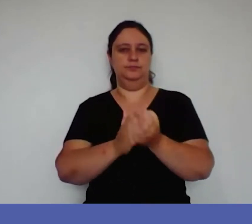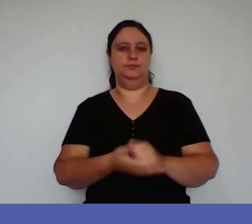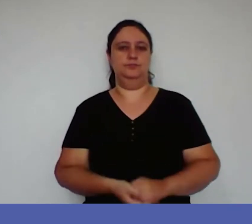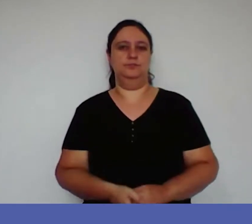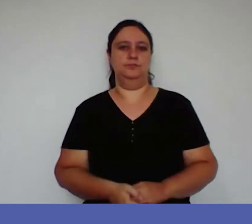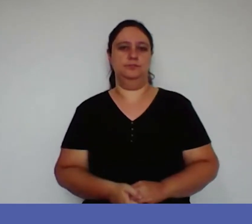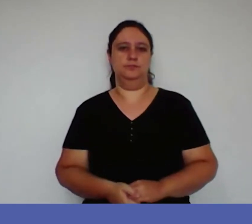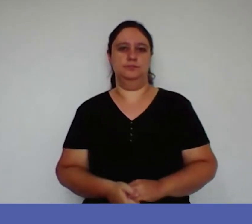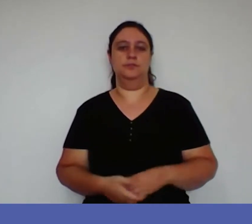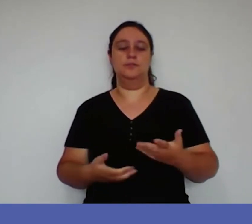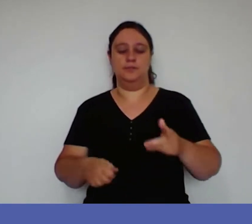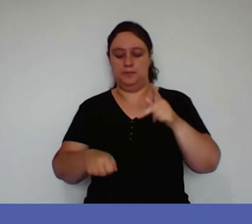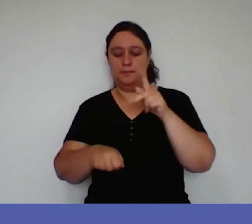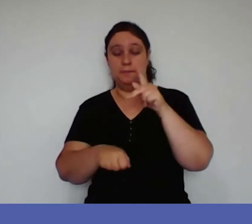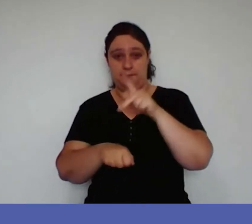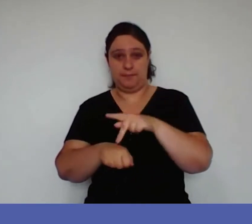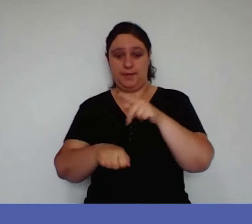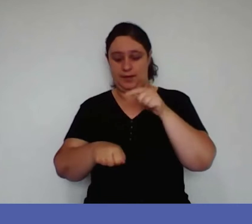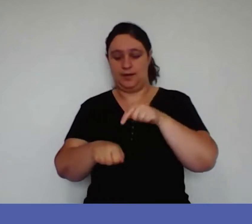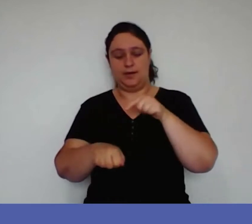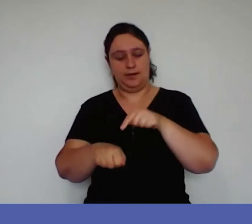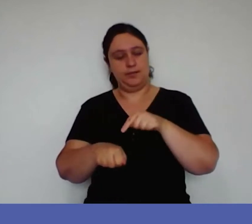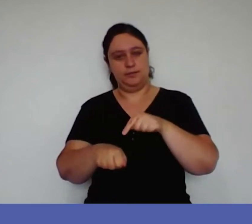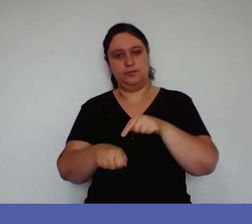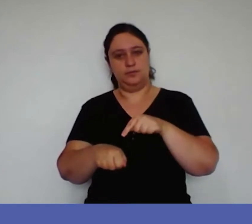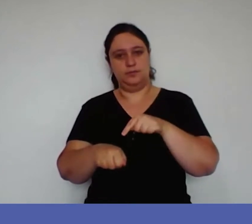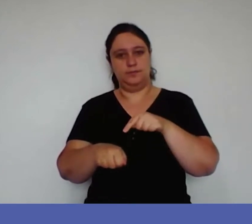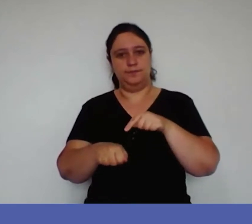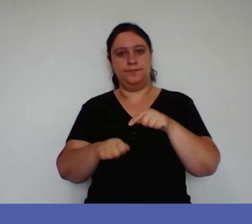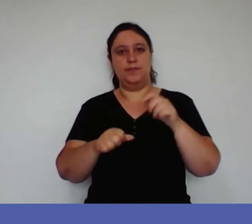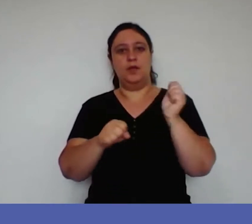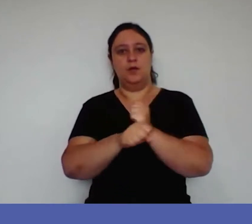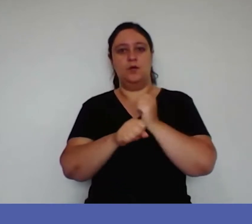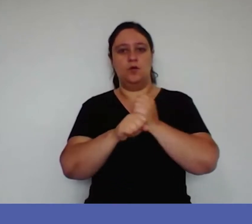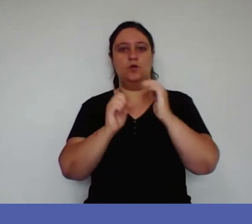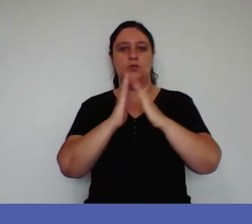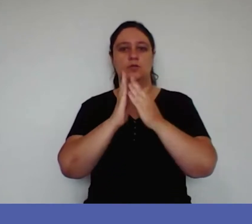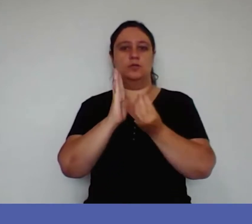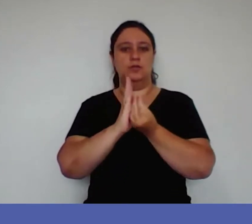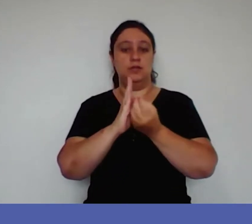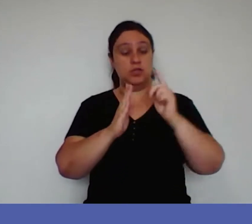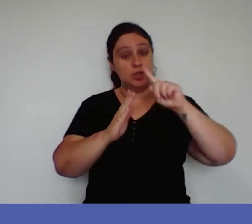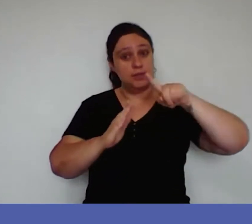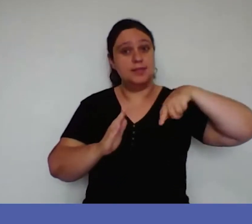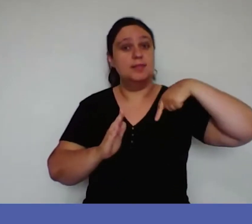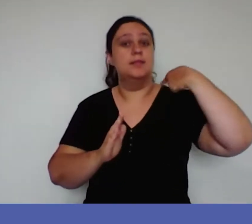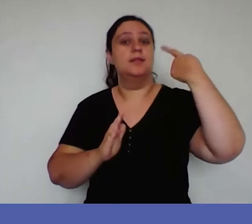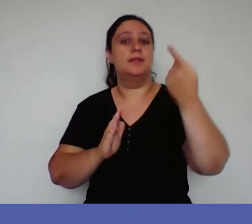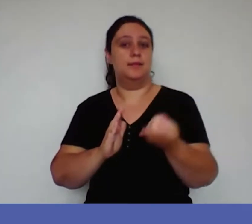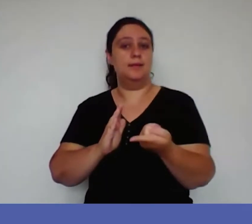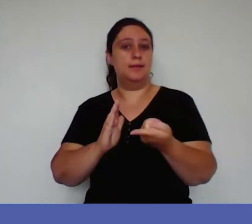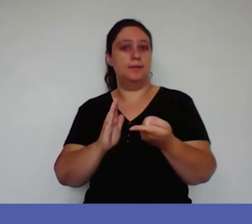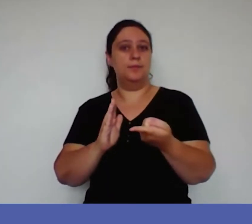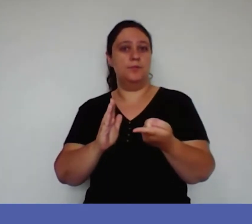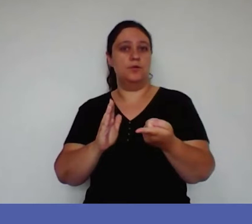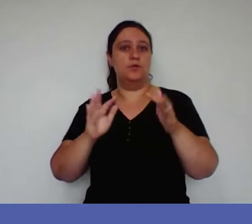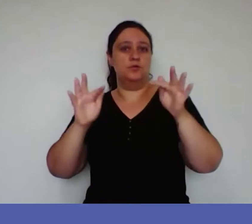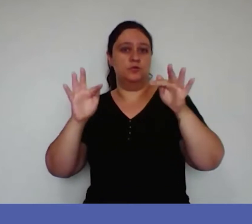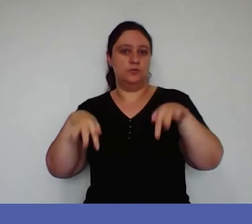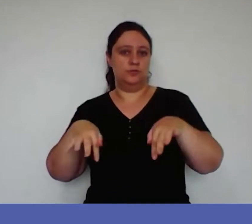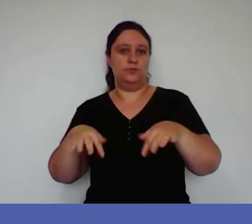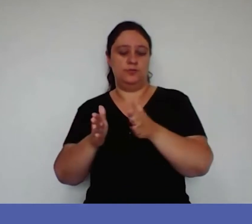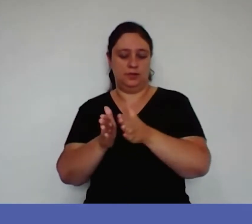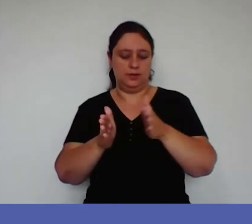pedra, depois da igreja ser edificada, irmãos, no final da era da igreja, a